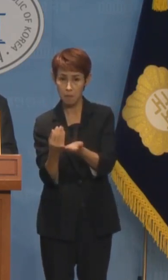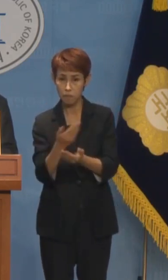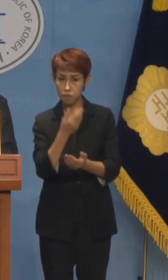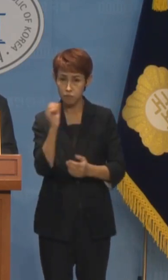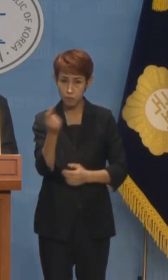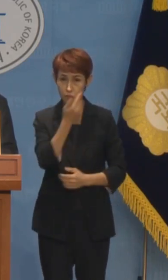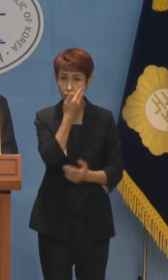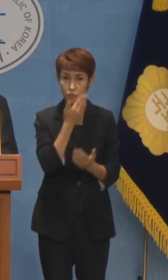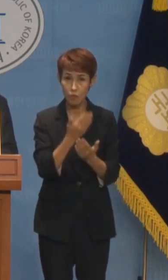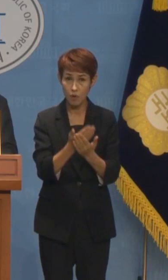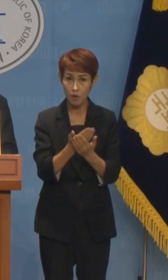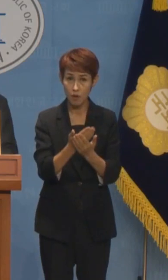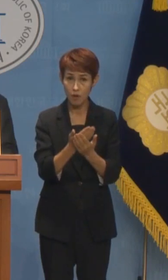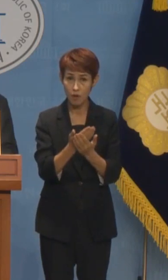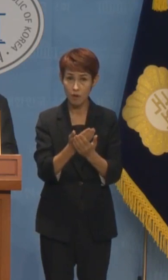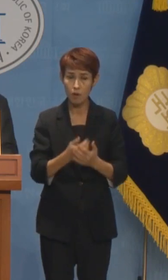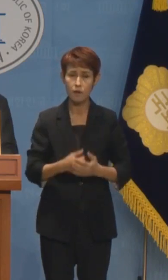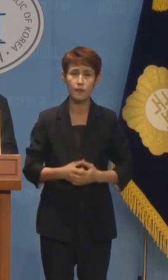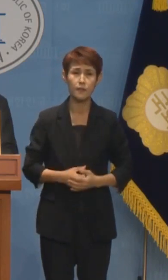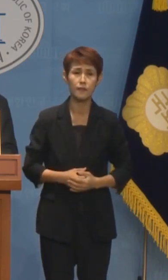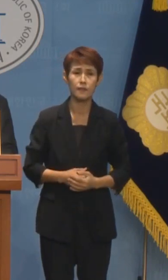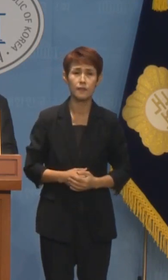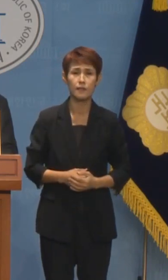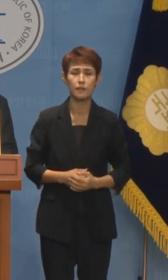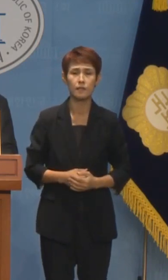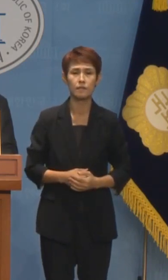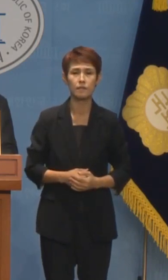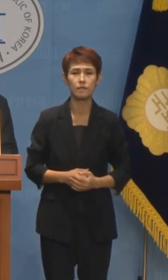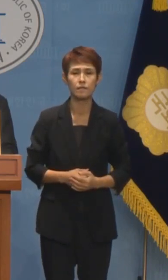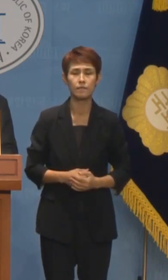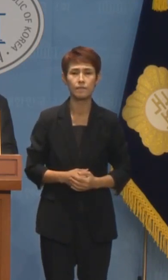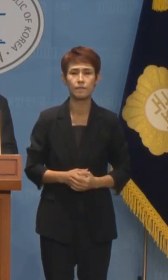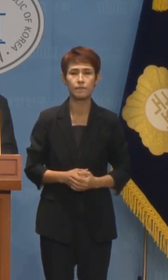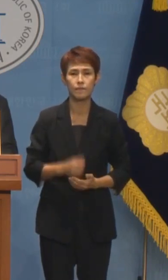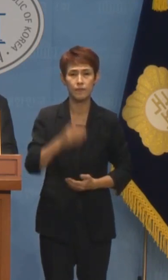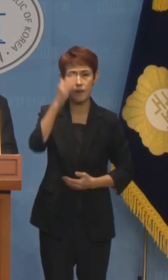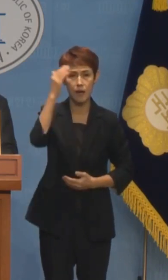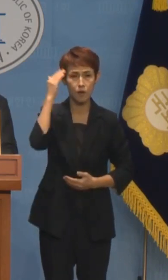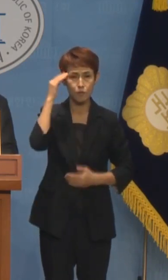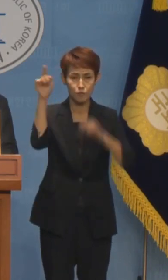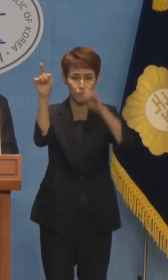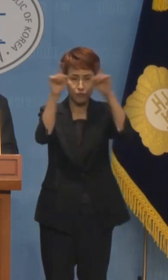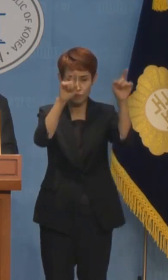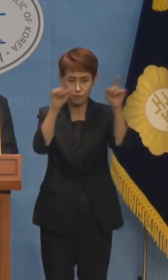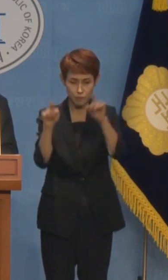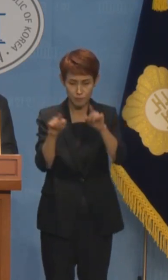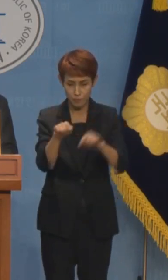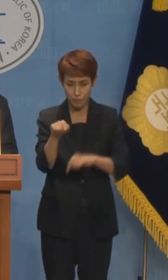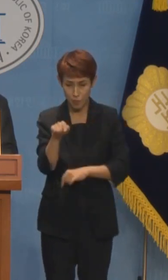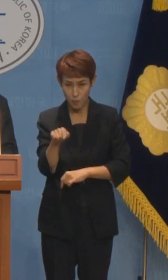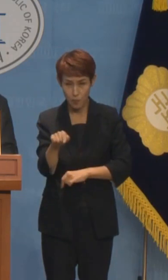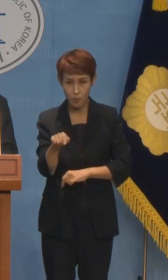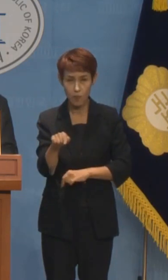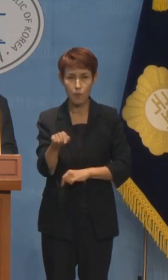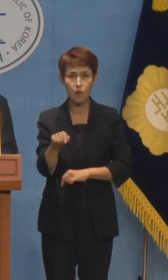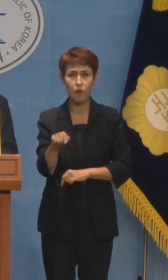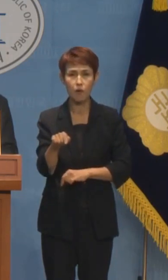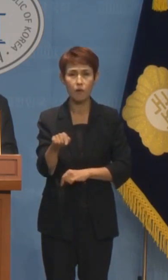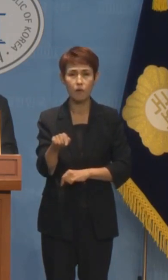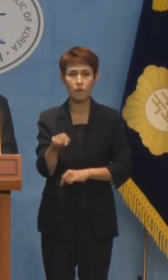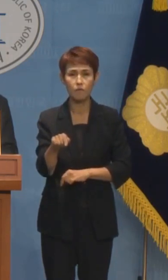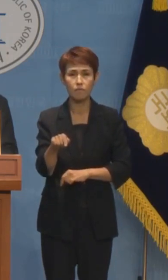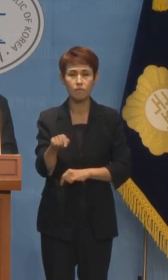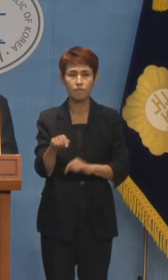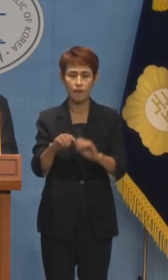것이다 혹은 우리 영토의 마지막 해서 우리의 땅을 땅과